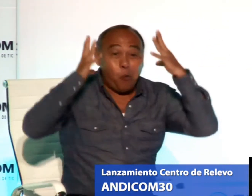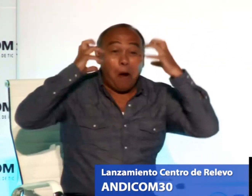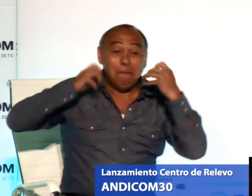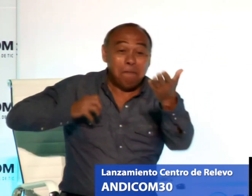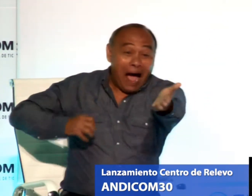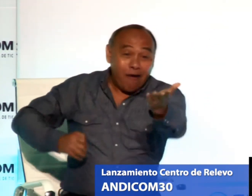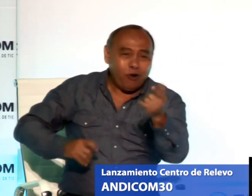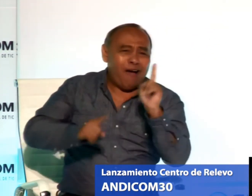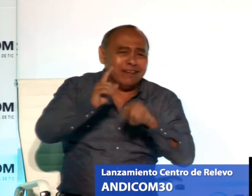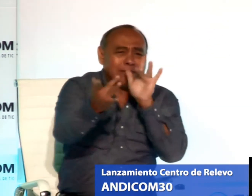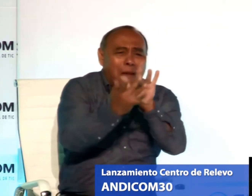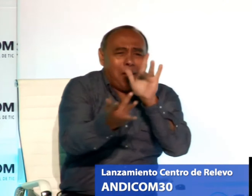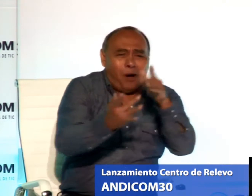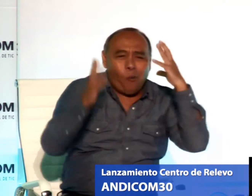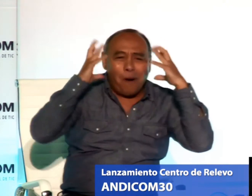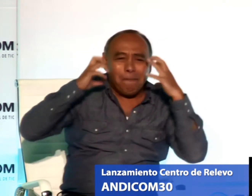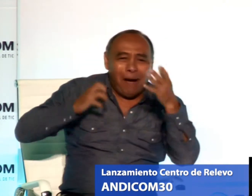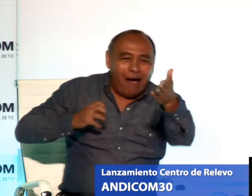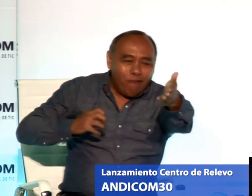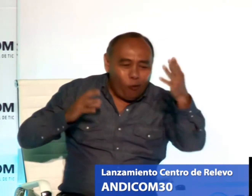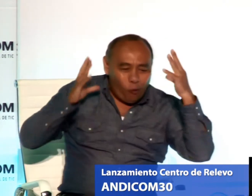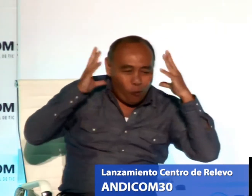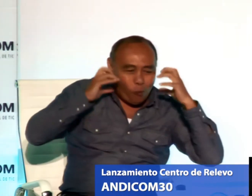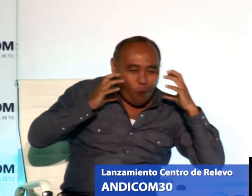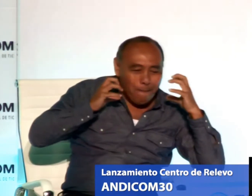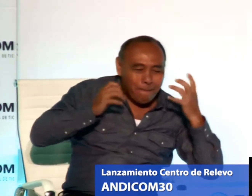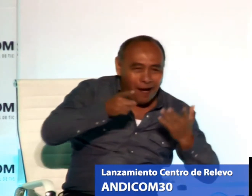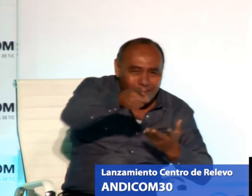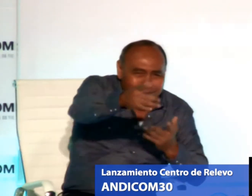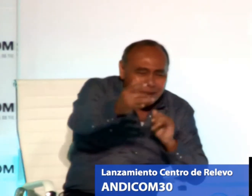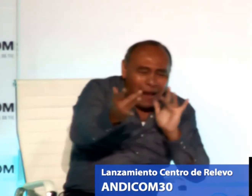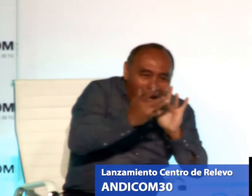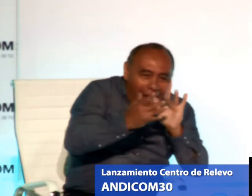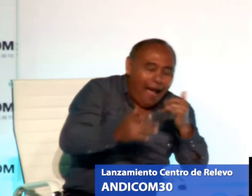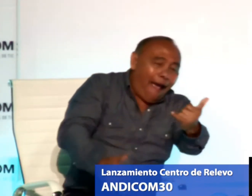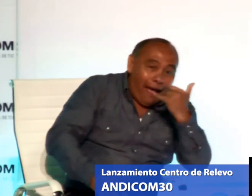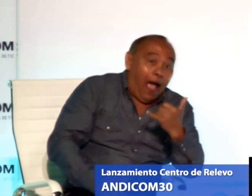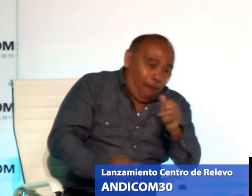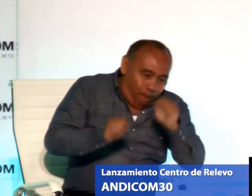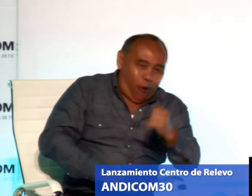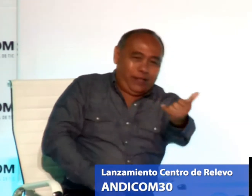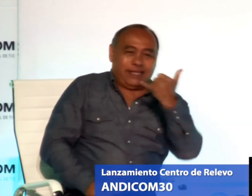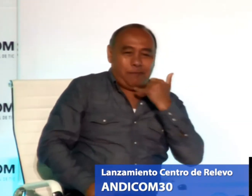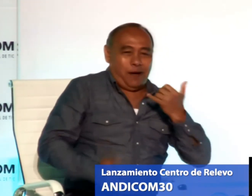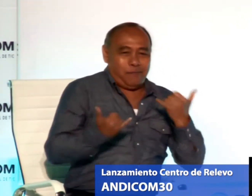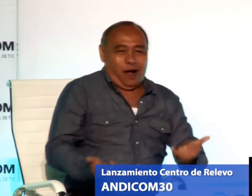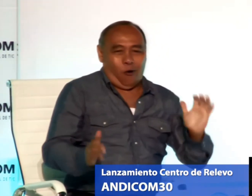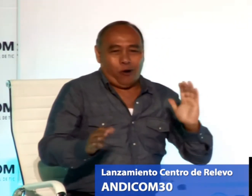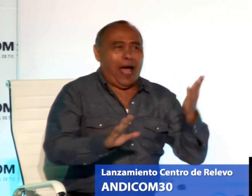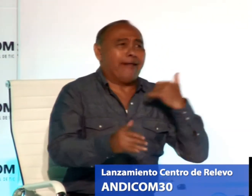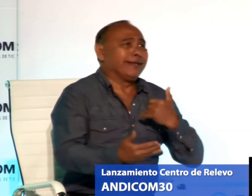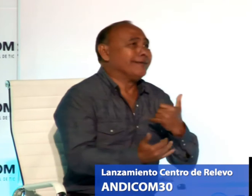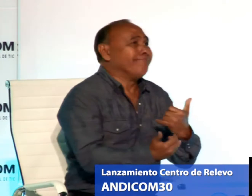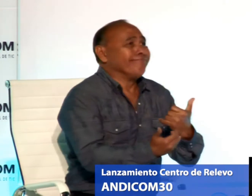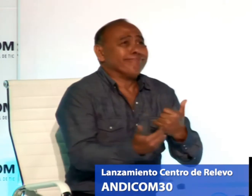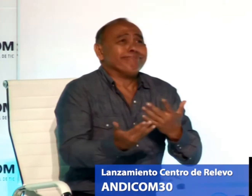De pronto el ministro Luna, si me necesita, puede llamarme. O de pronto si necesitan a otra persona, se pueden contactar con él. Cualquiera